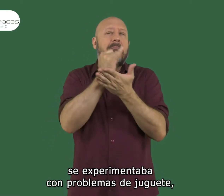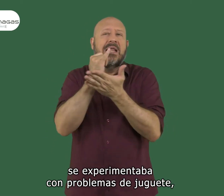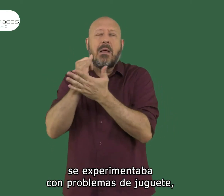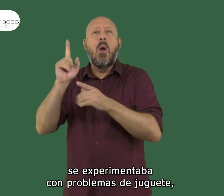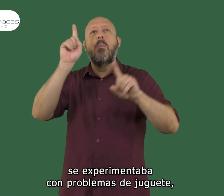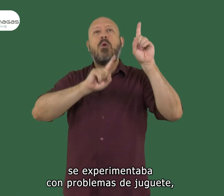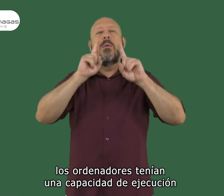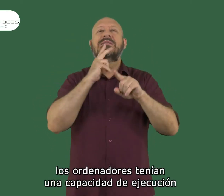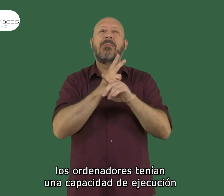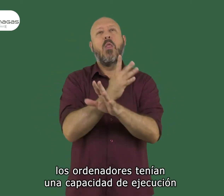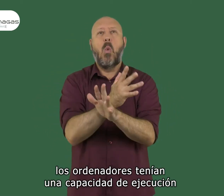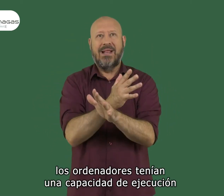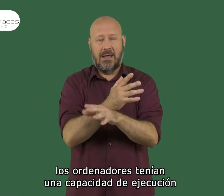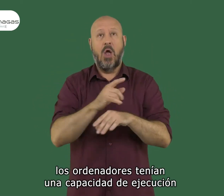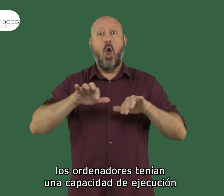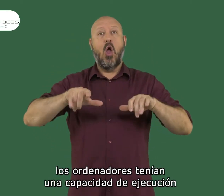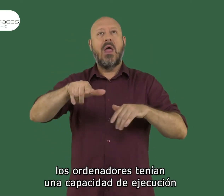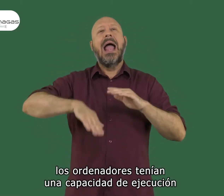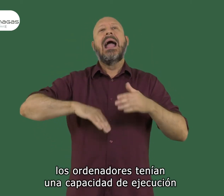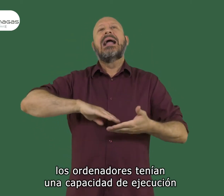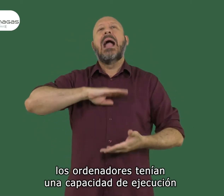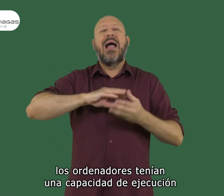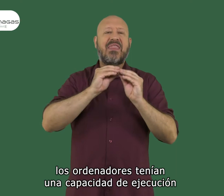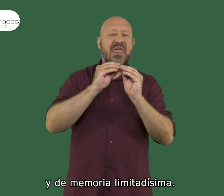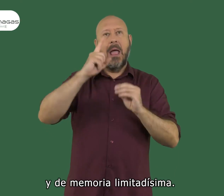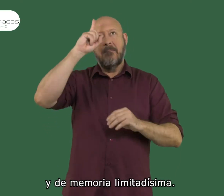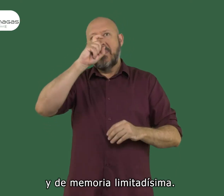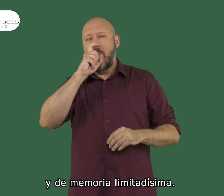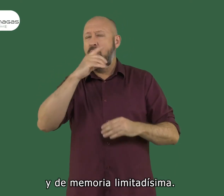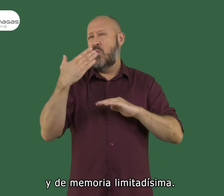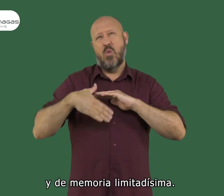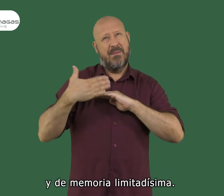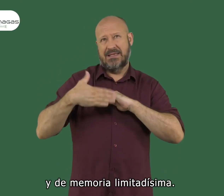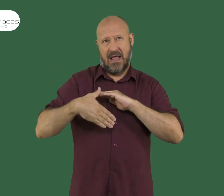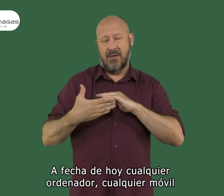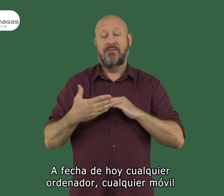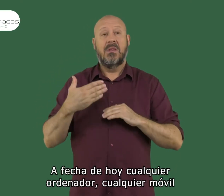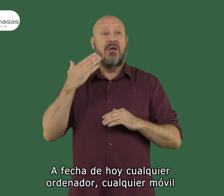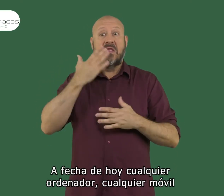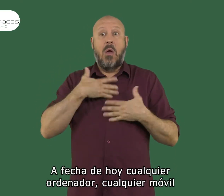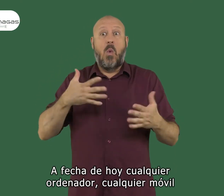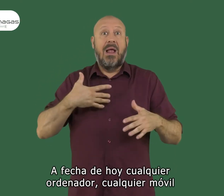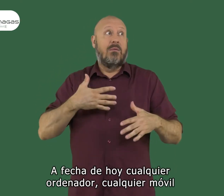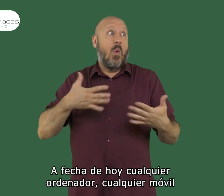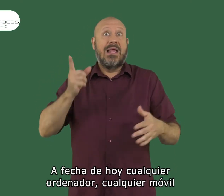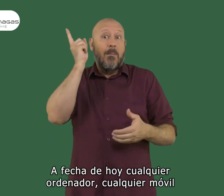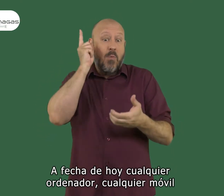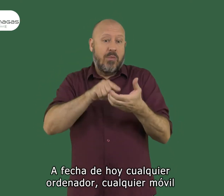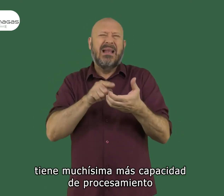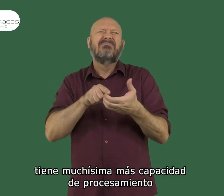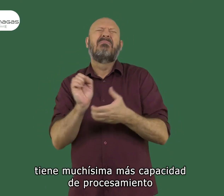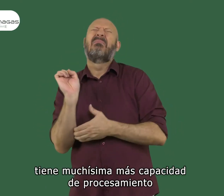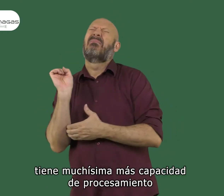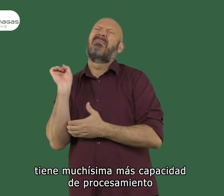con problemas de juguete, los ordenadores tenían una capacidad de ejecución y de memoria limitadísima. A fecha de hoy cualquier móvil